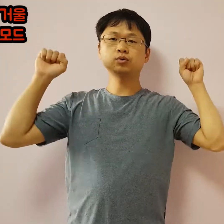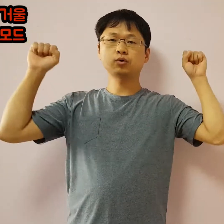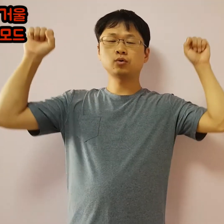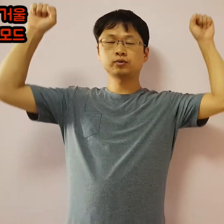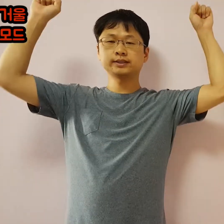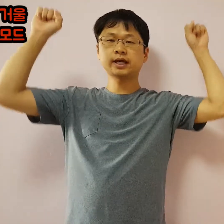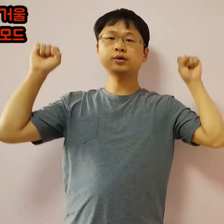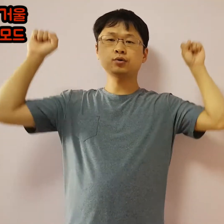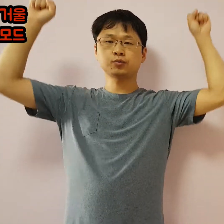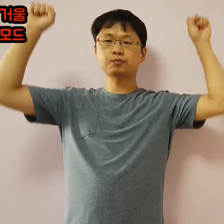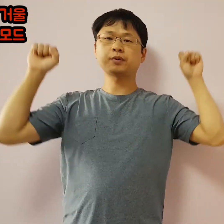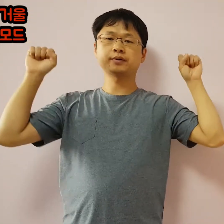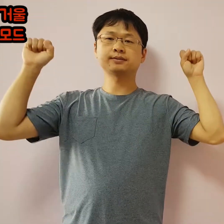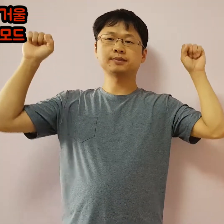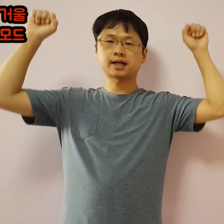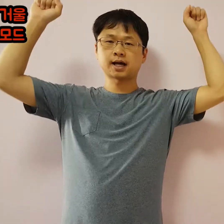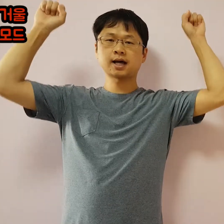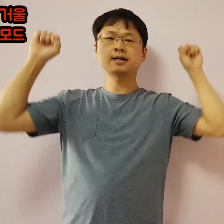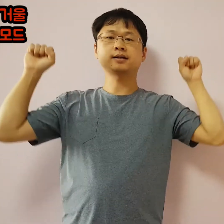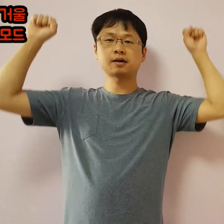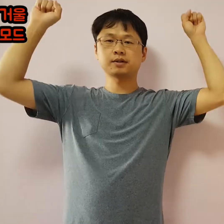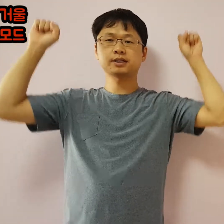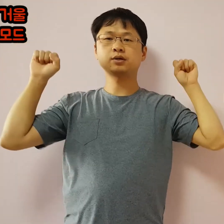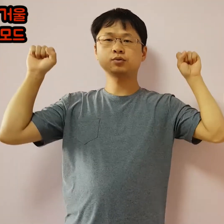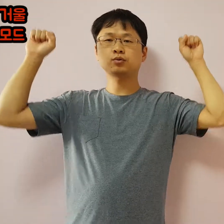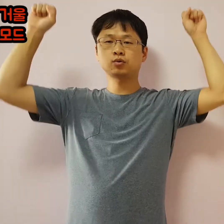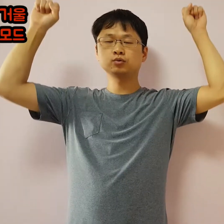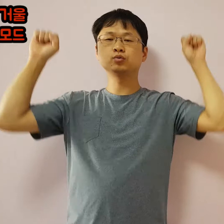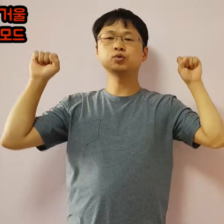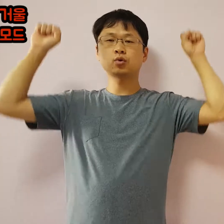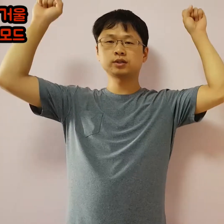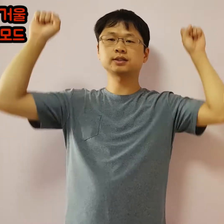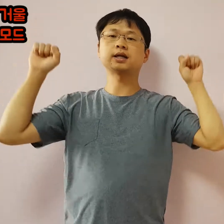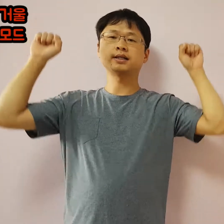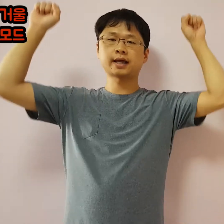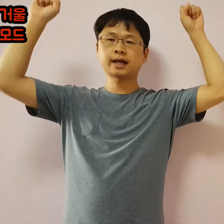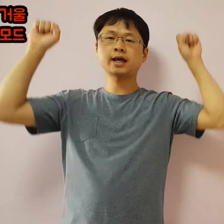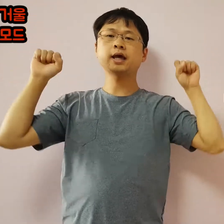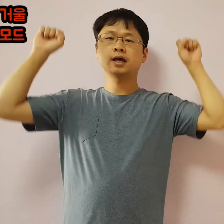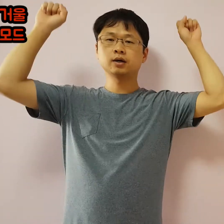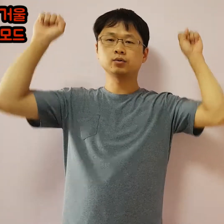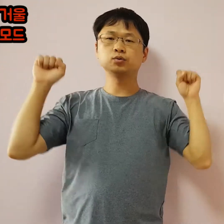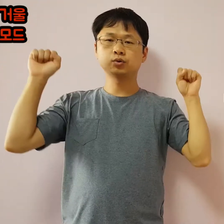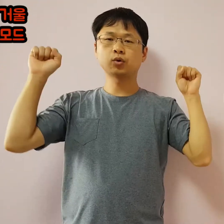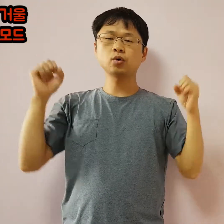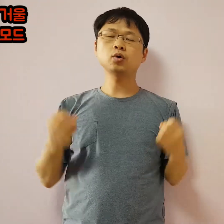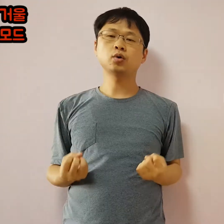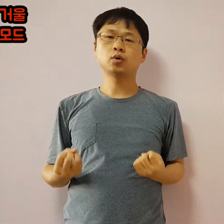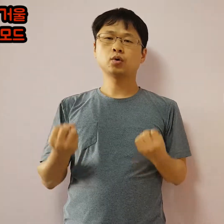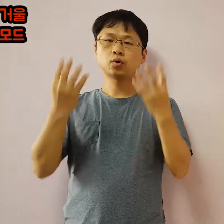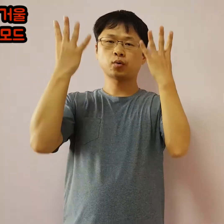운동 혹은 체육 배웠습니다. 이렇게 하면 체육 혹은 운동을 뜻하는데,